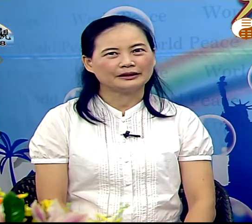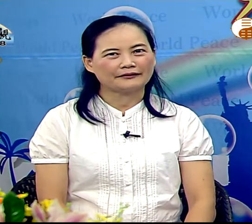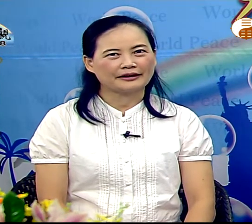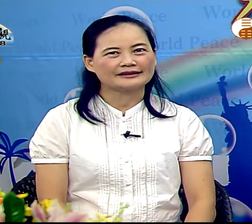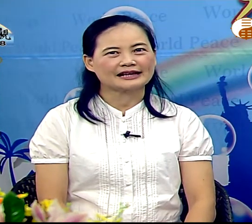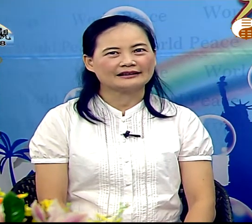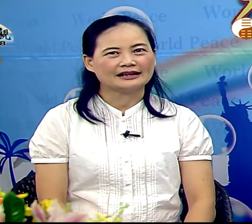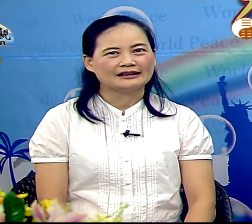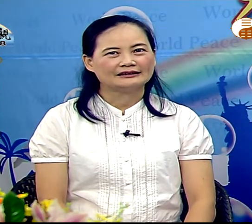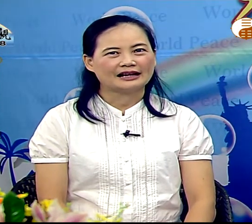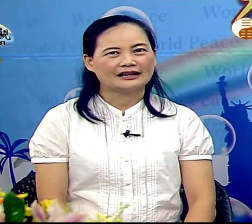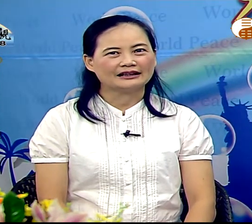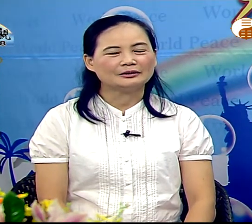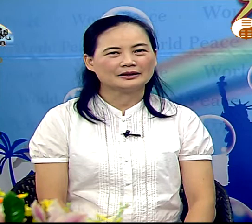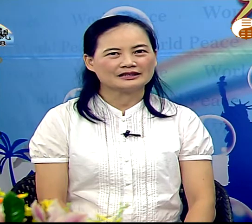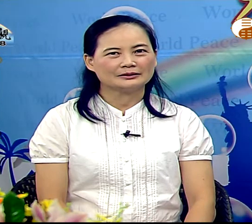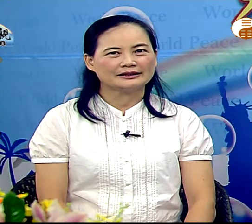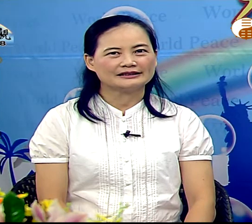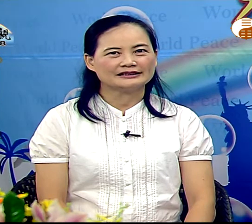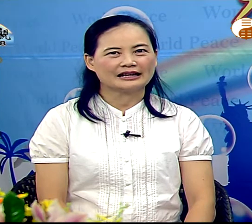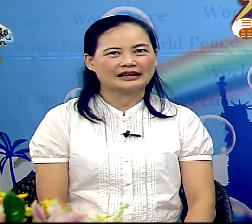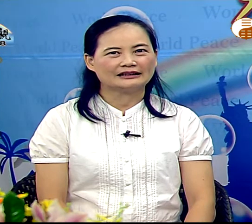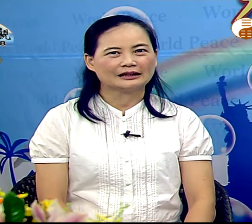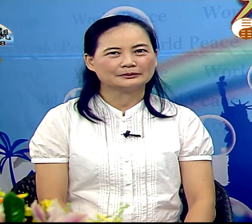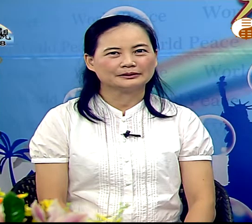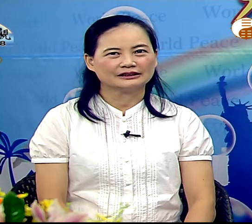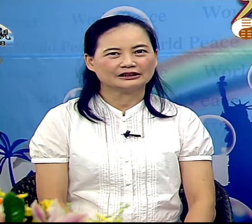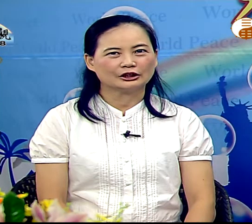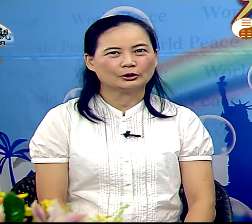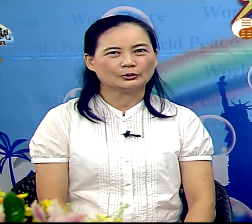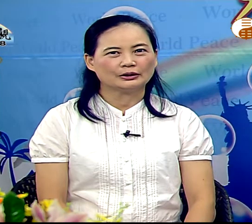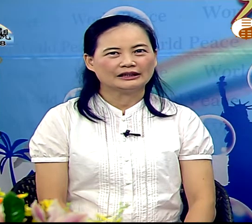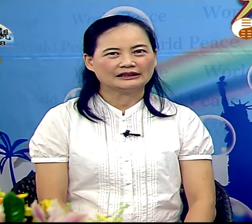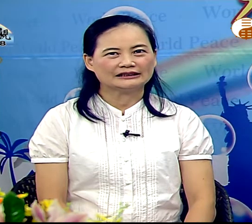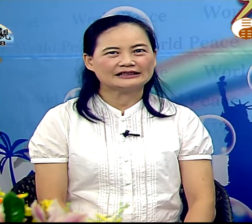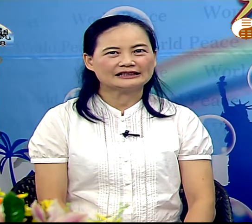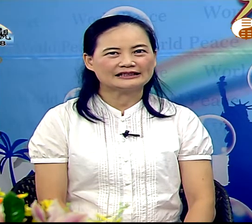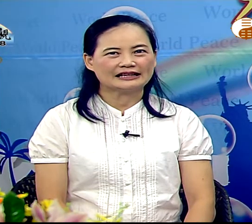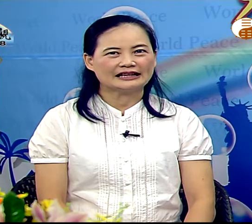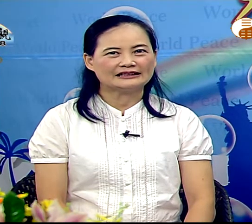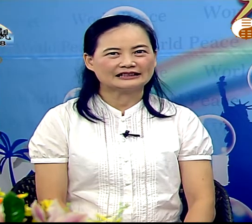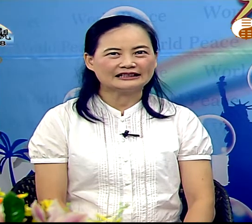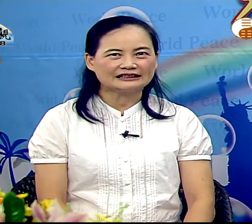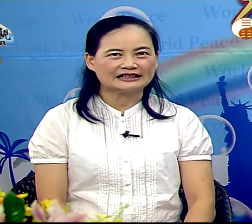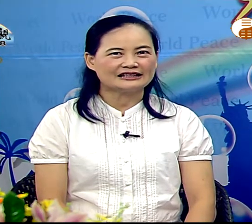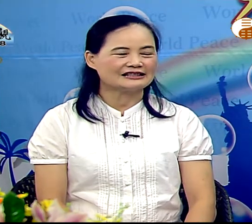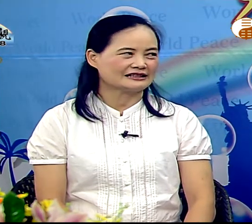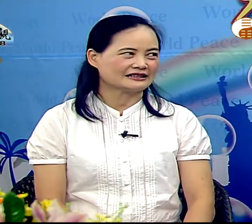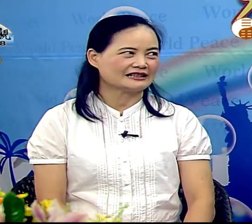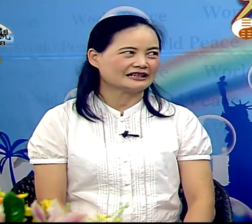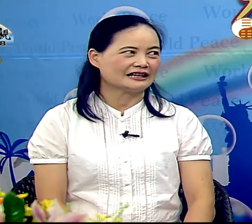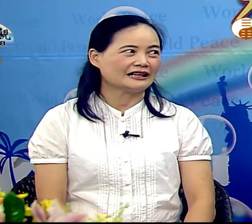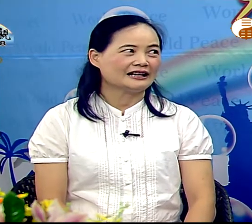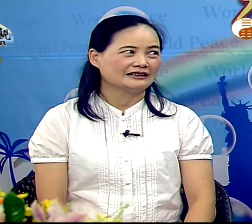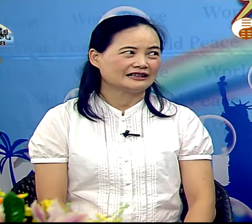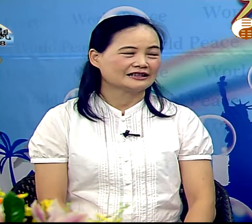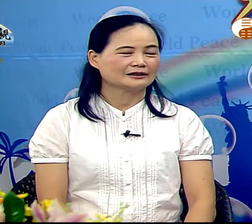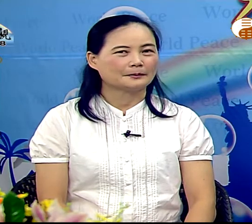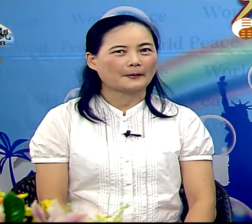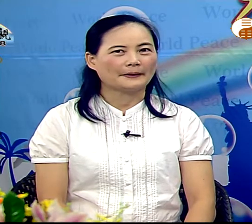来发展。 嗯、 那因缘际会之下，让我能够跟这些折翼的天使、这些听障的宝贝